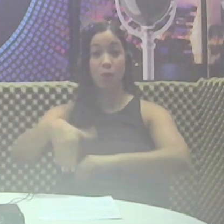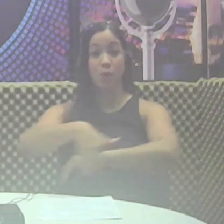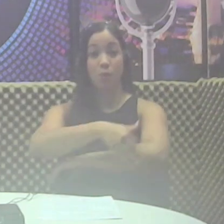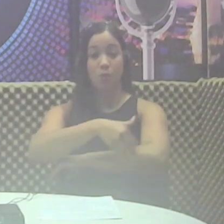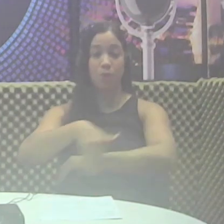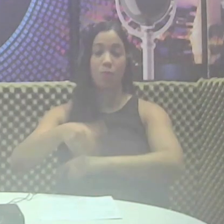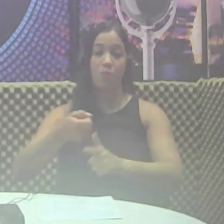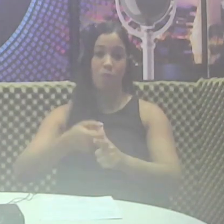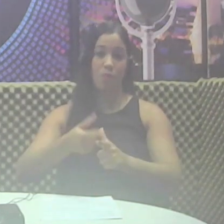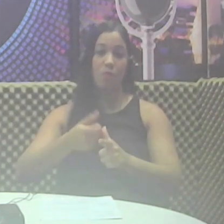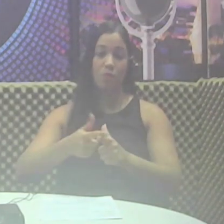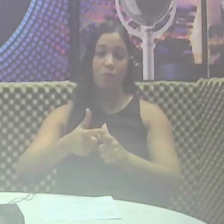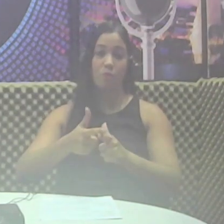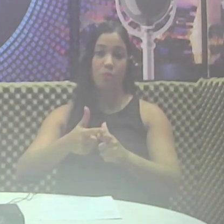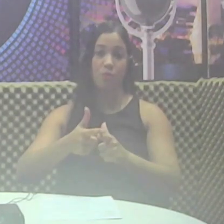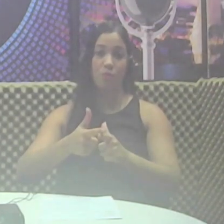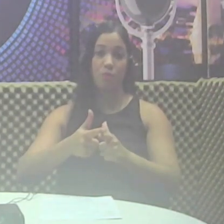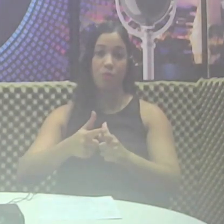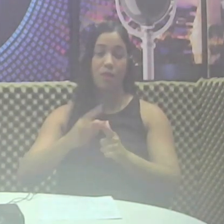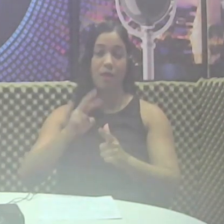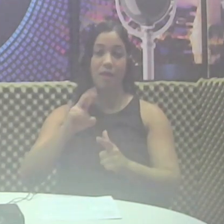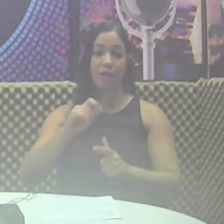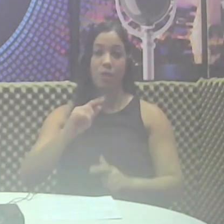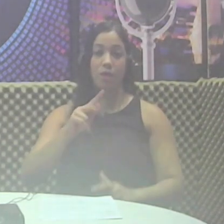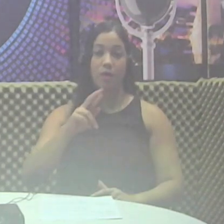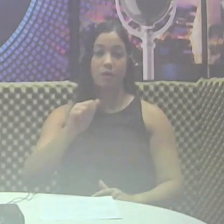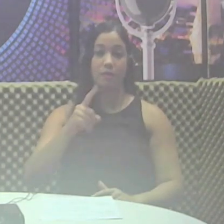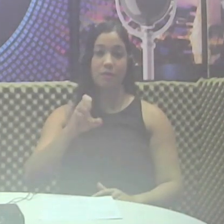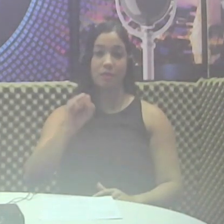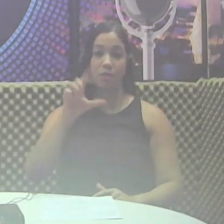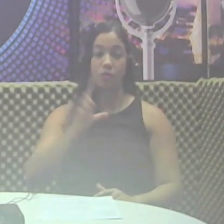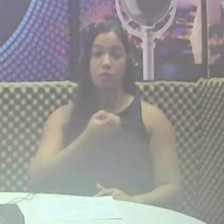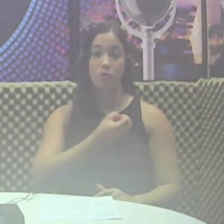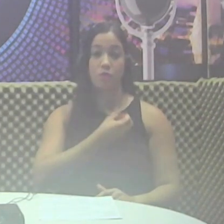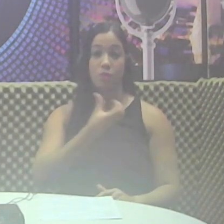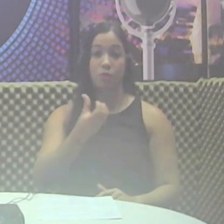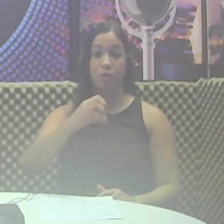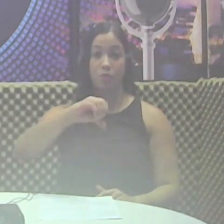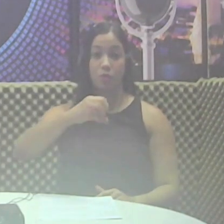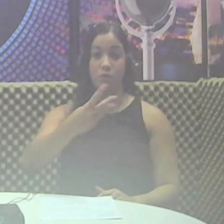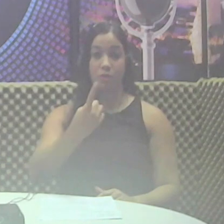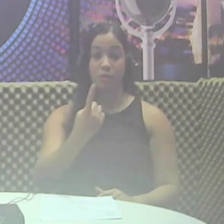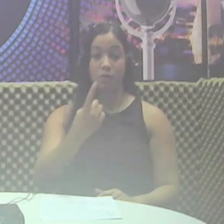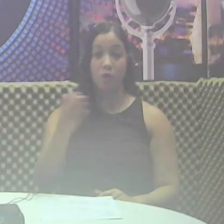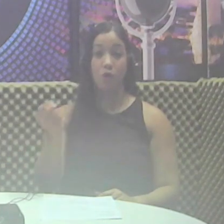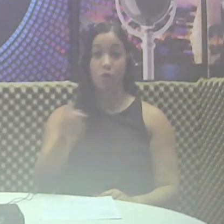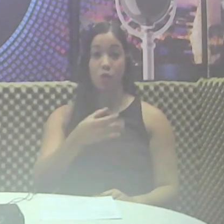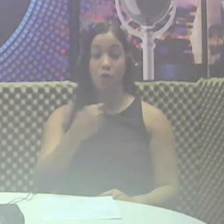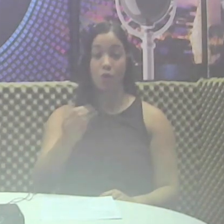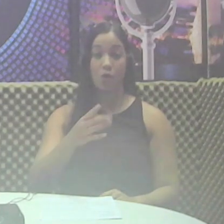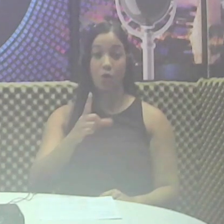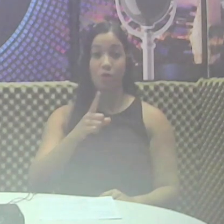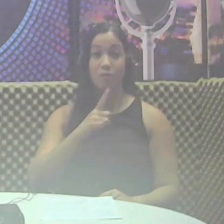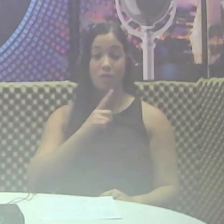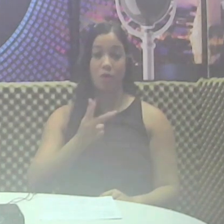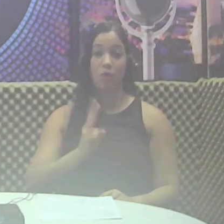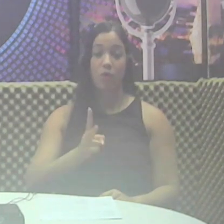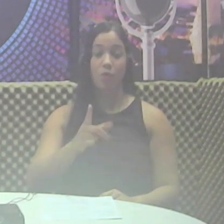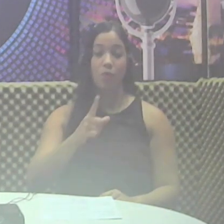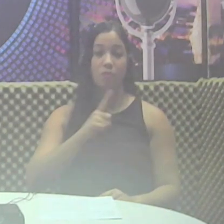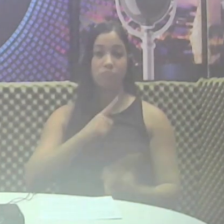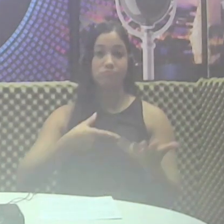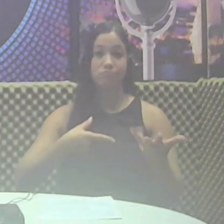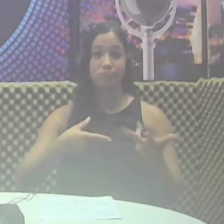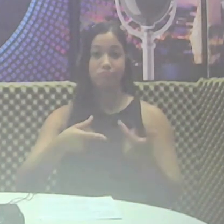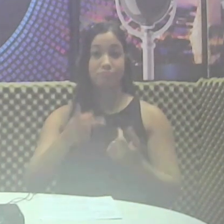imóvel alugado na rua Rio Grande do Sul, número 931, a nova sede da UBS Brasil continuará oferecendo os